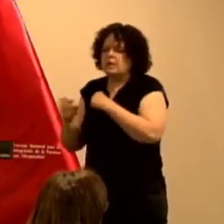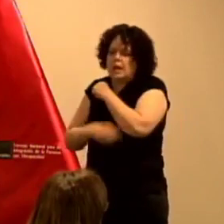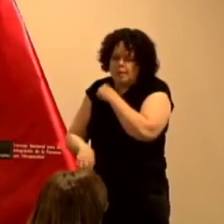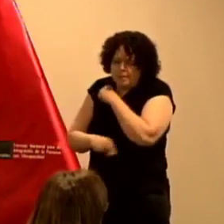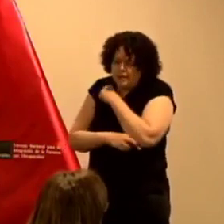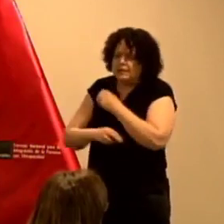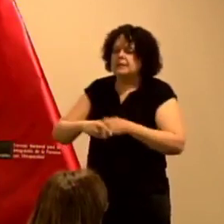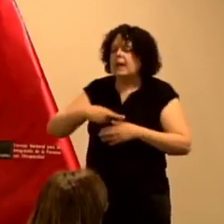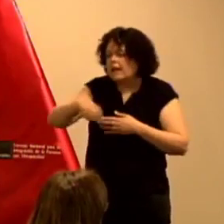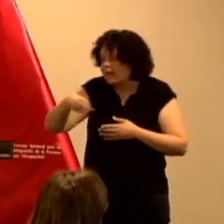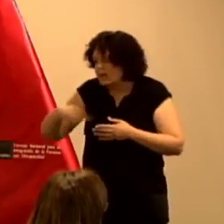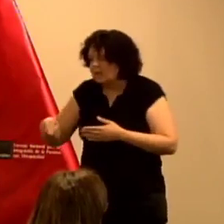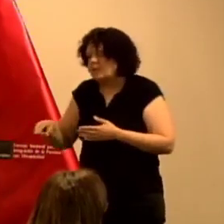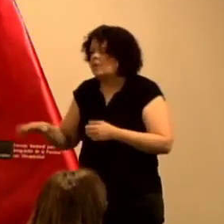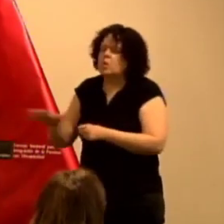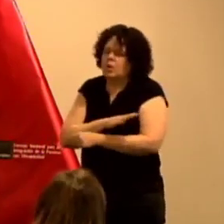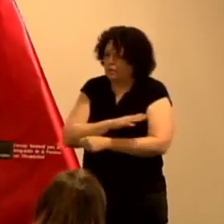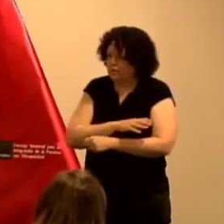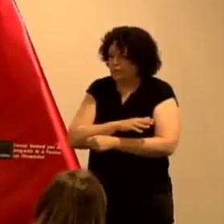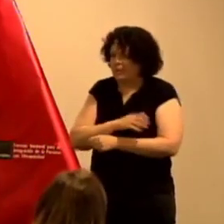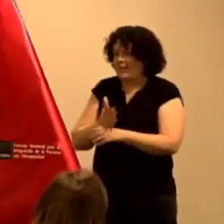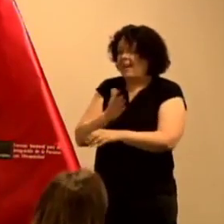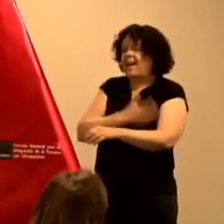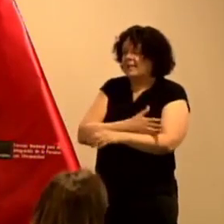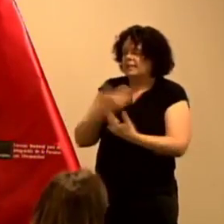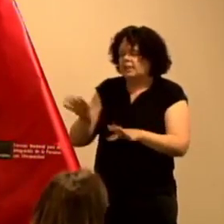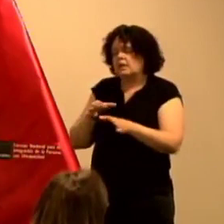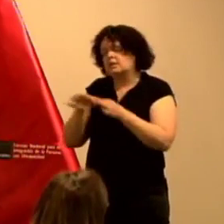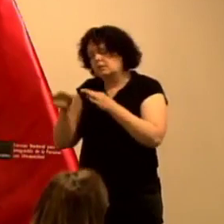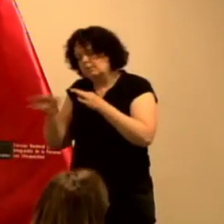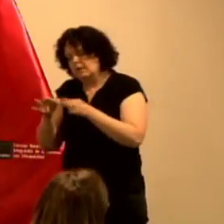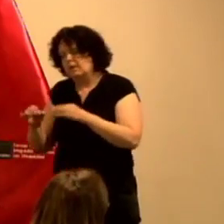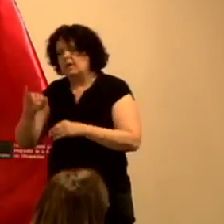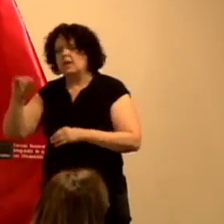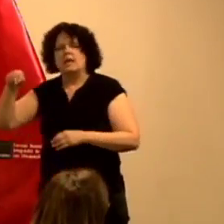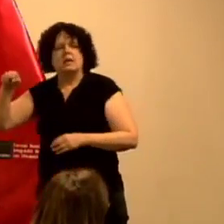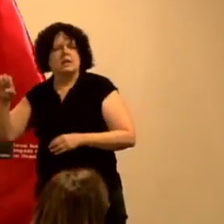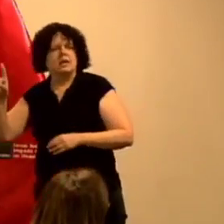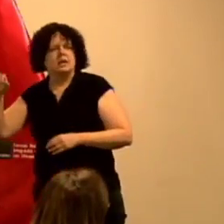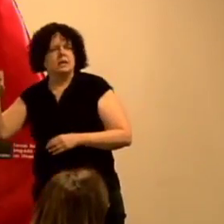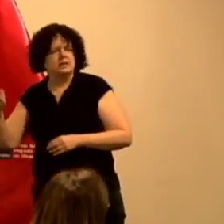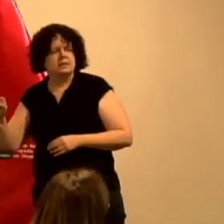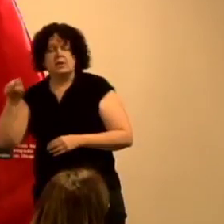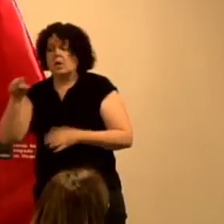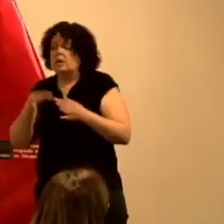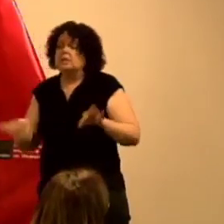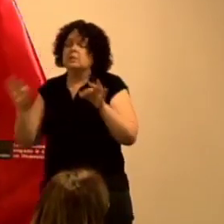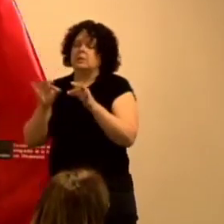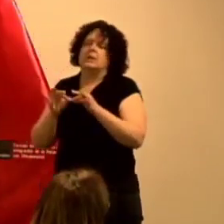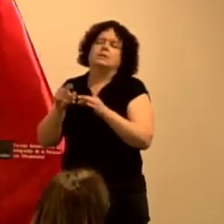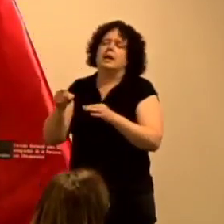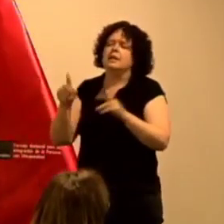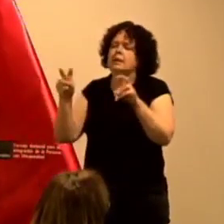Se requiere data. Genara nos habló del tema del ENEDIS. Yo creo que el ENEDIS marca un hito importante en la historia del Perú, en el